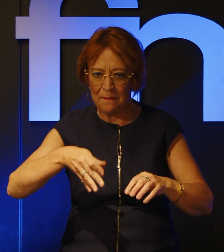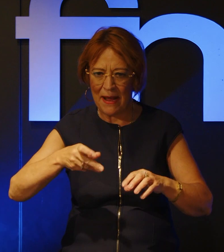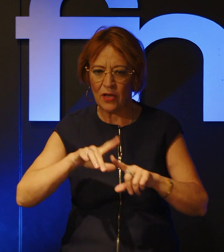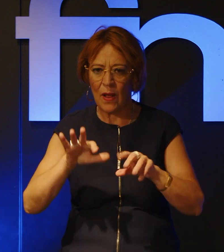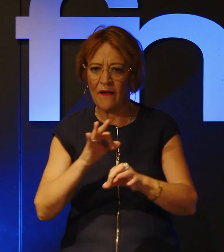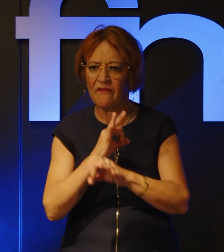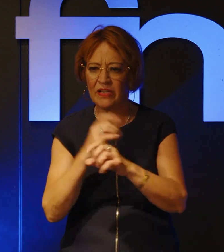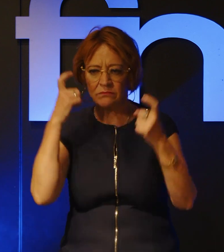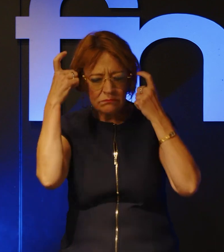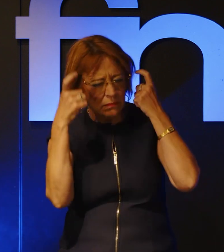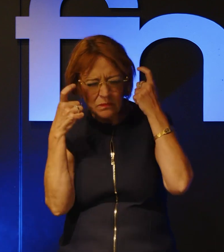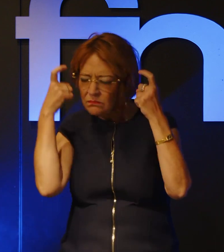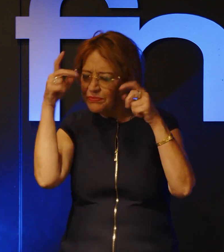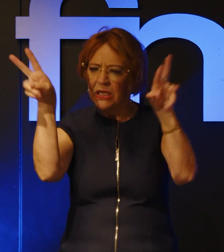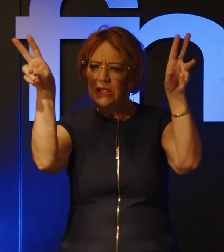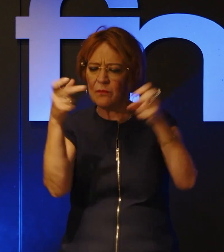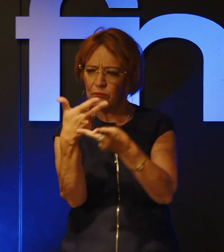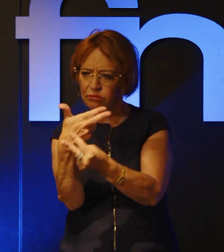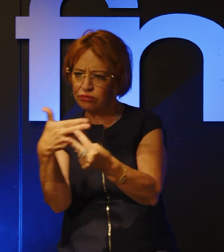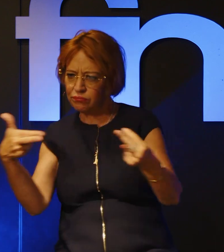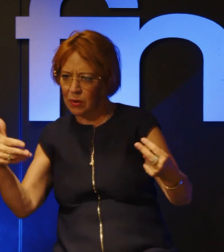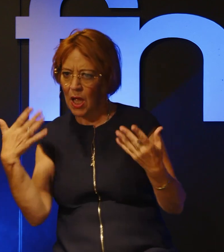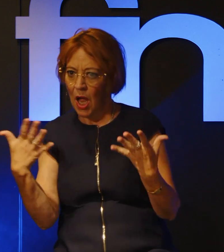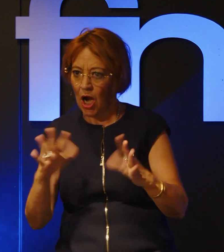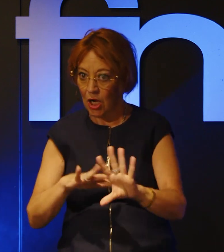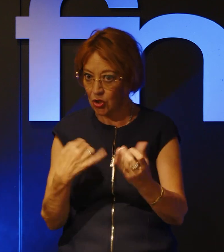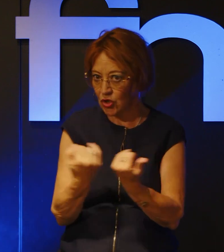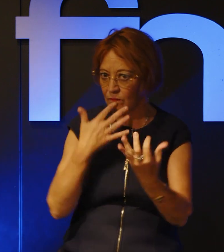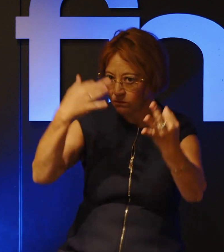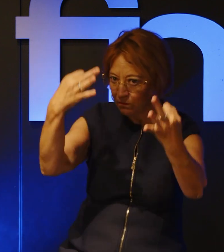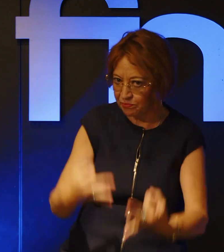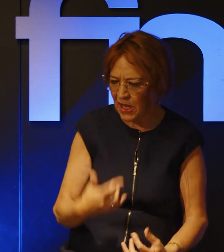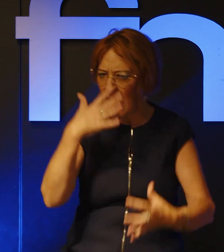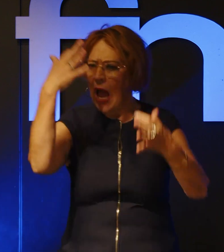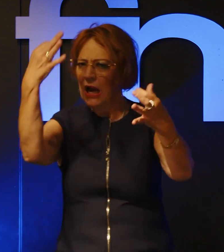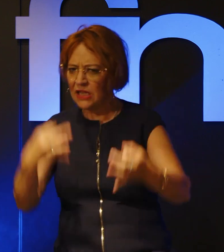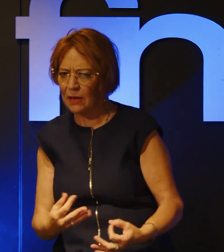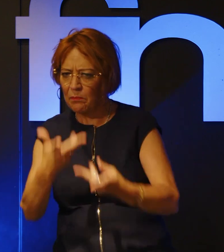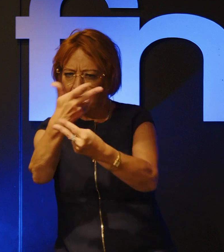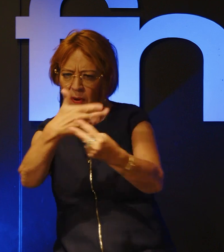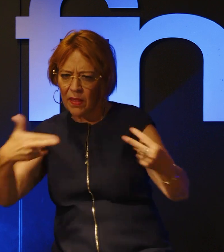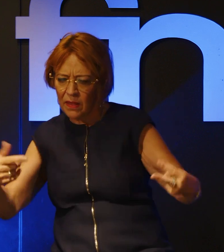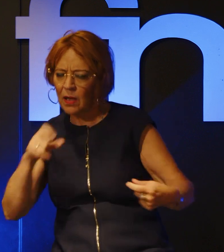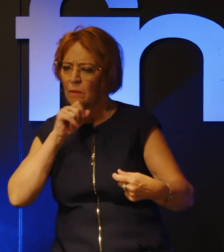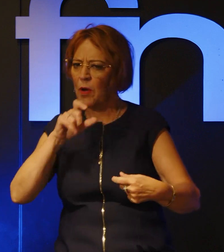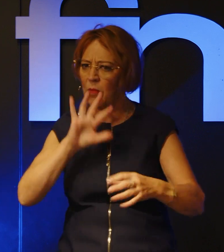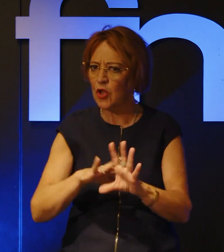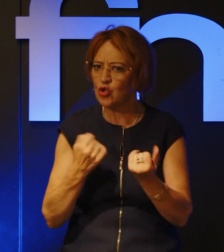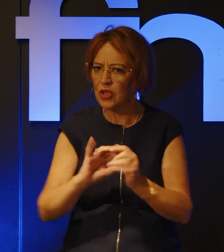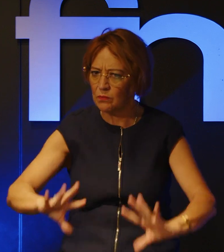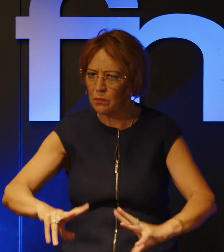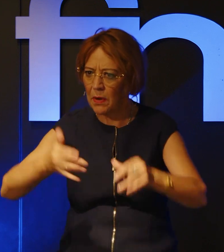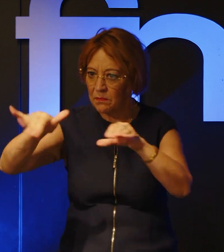um evento de reflexão sobre diversos temas que estão a a nossa sociedade acreditamos que é na pluralidade que desenvolvemos uma sociedade